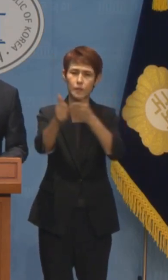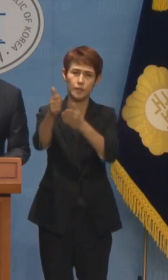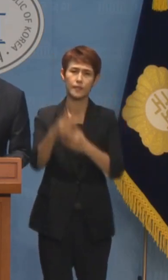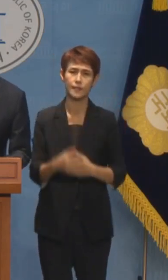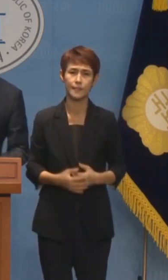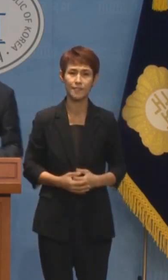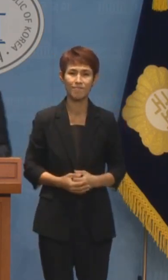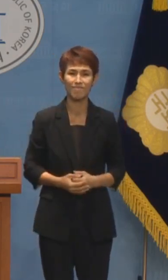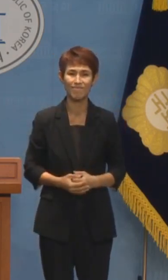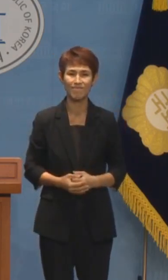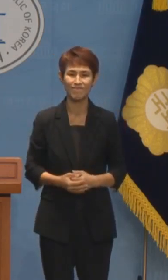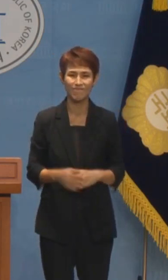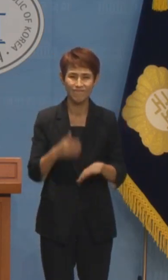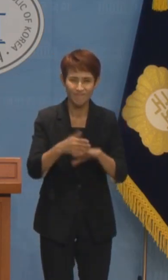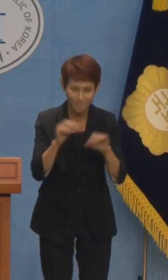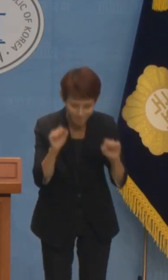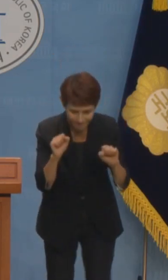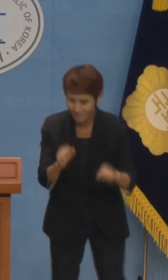이상입니다